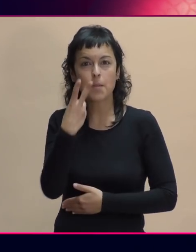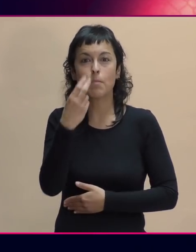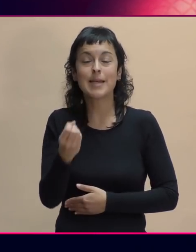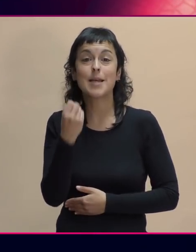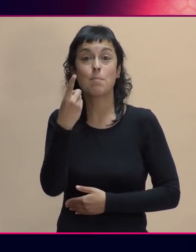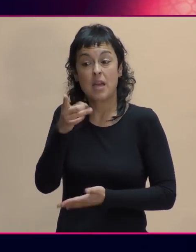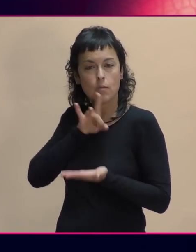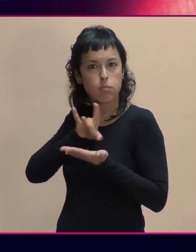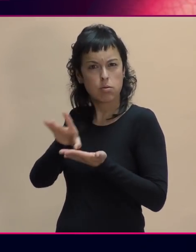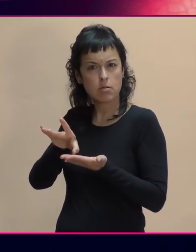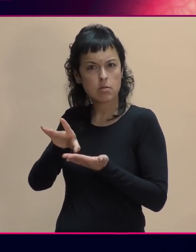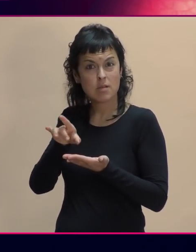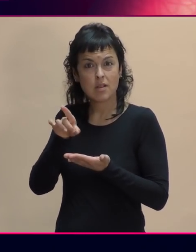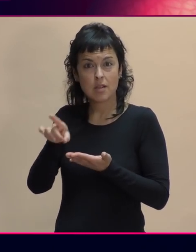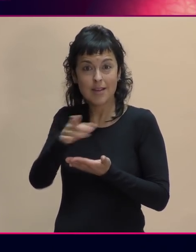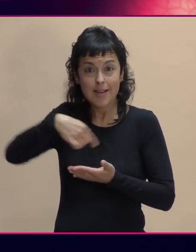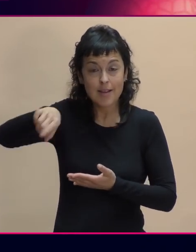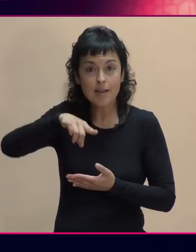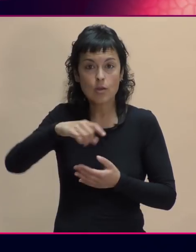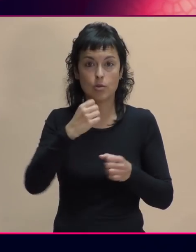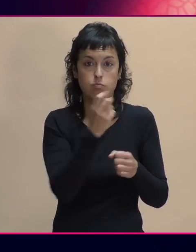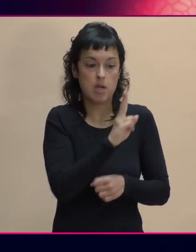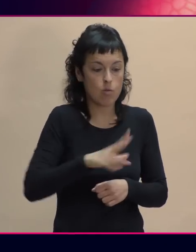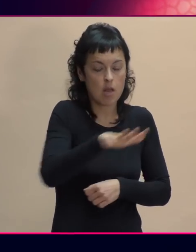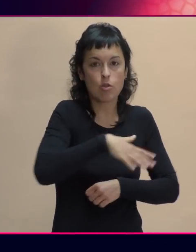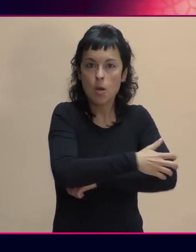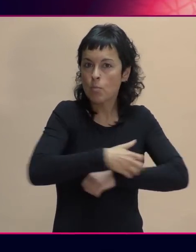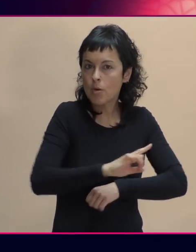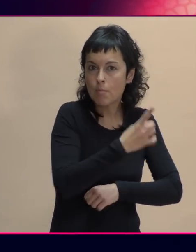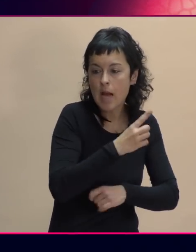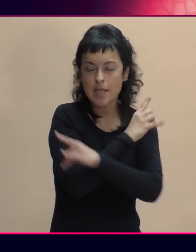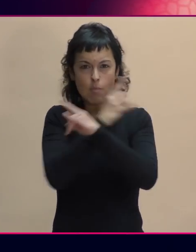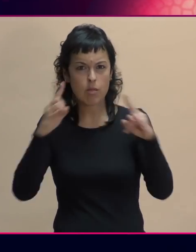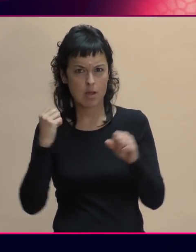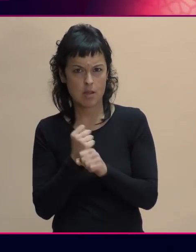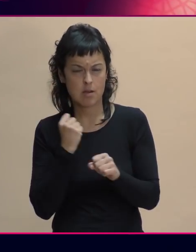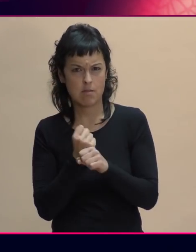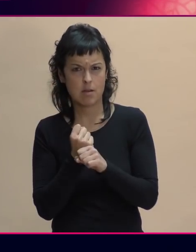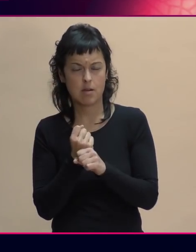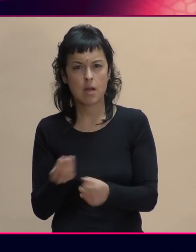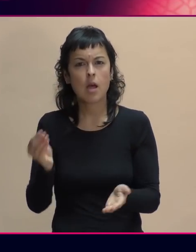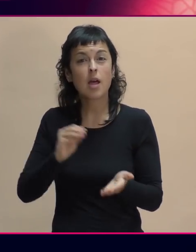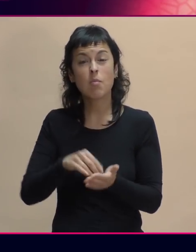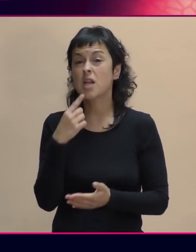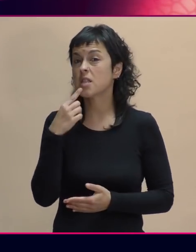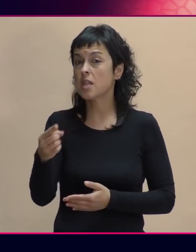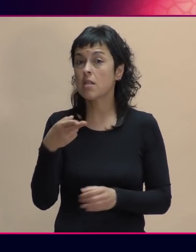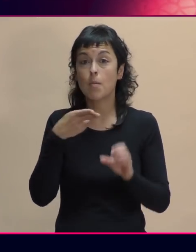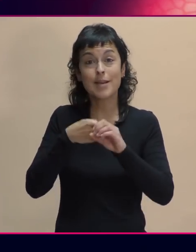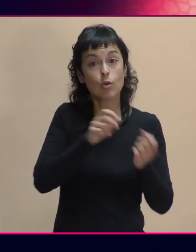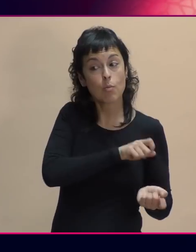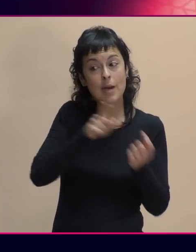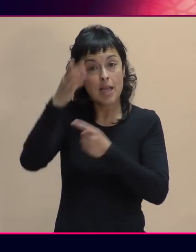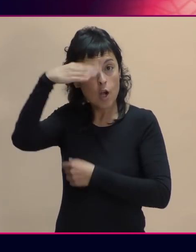médicos de Cuba que trabajan en los cerros en las zonas más pobres de Venezuela en la amazonía y que ya ha anunciado que